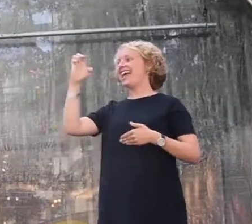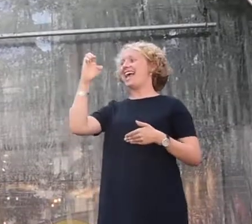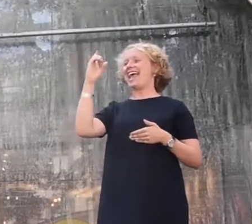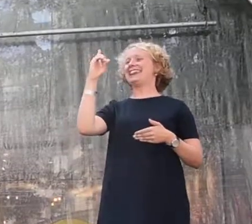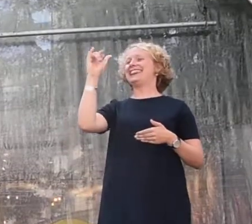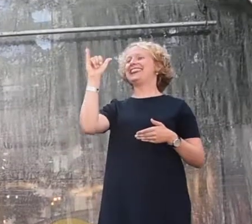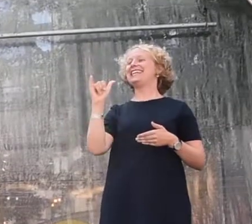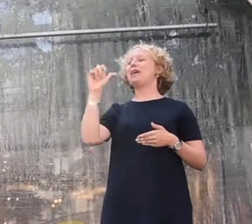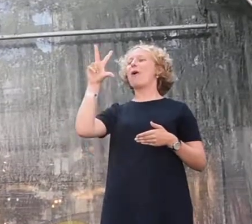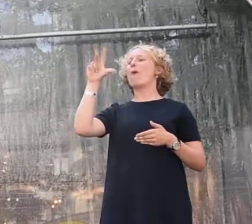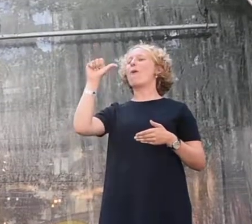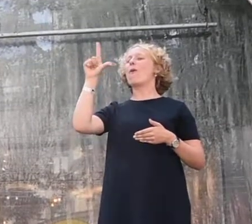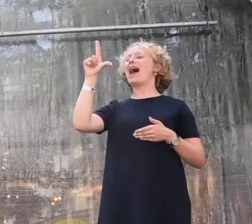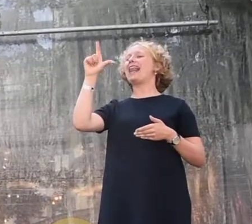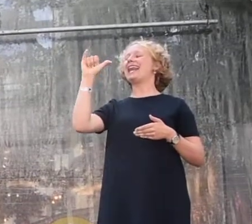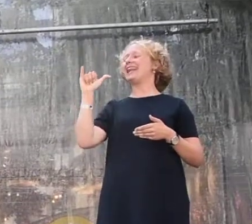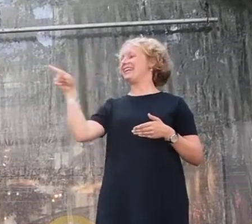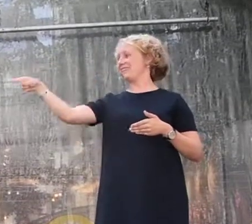We hebben hem.